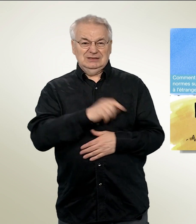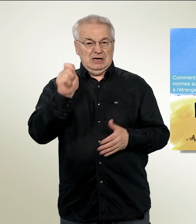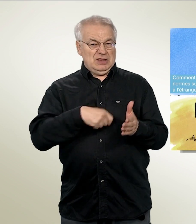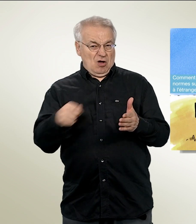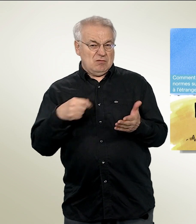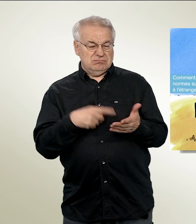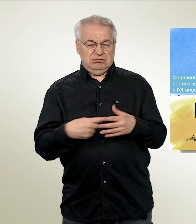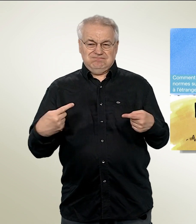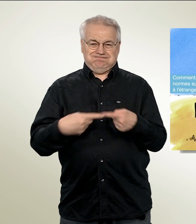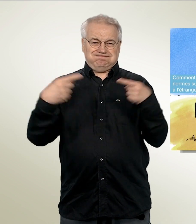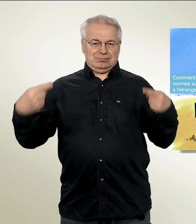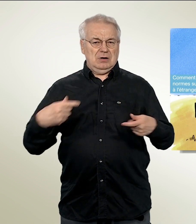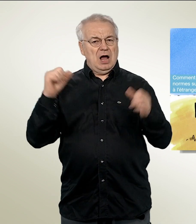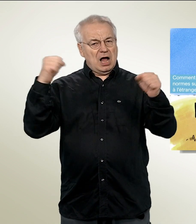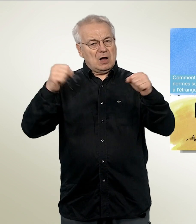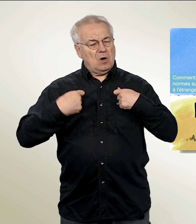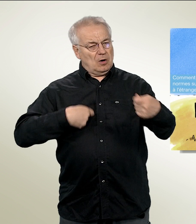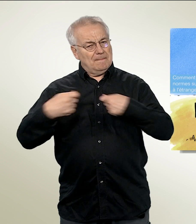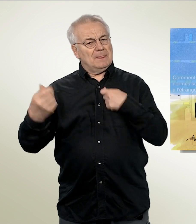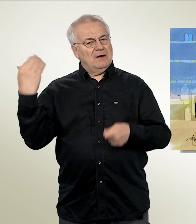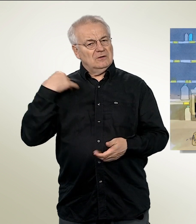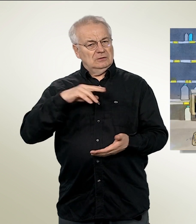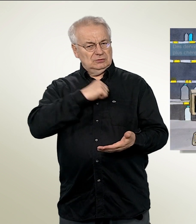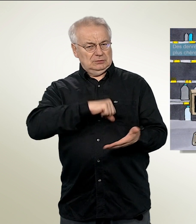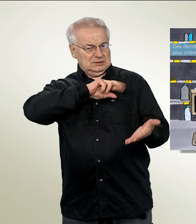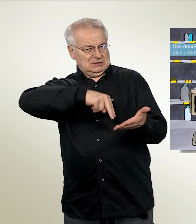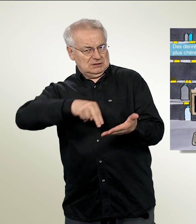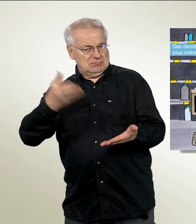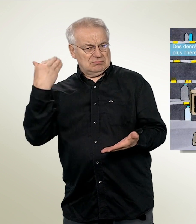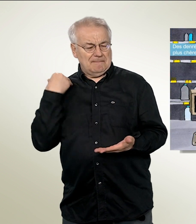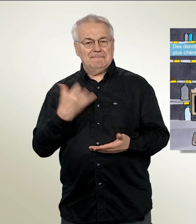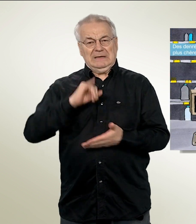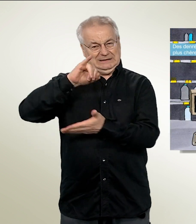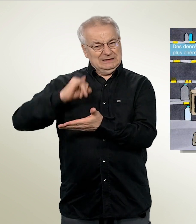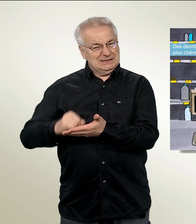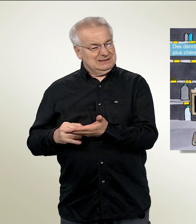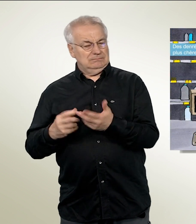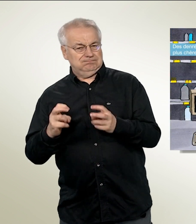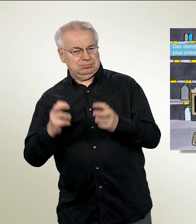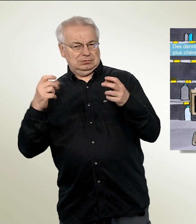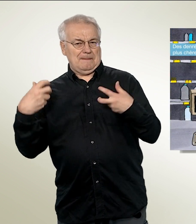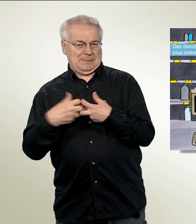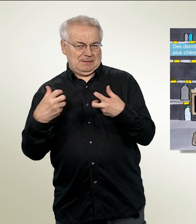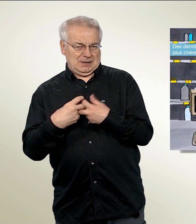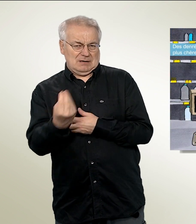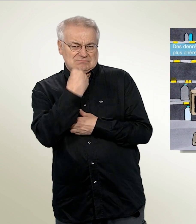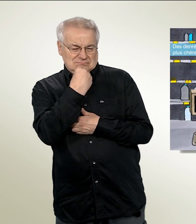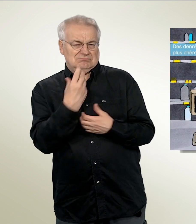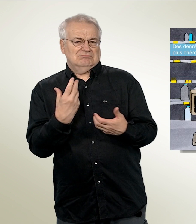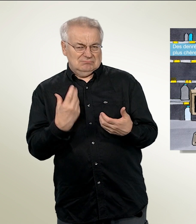se heurter aux accords commerciaux que la Suisse a conclus. Enfin, l'initiative ferait augmenter le prix des denrées alimentaires et limiterait le